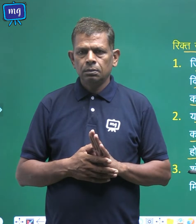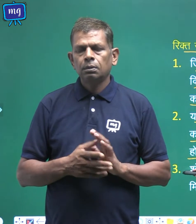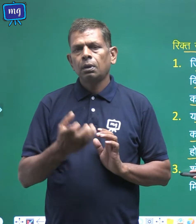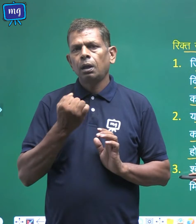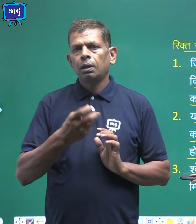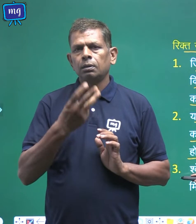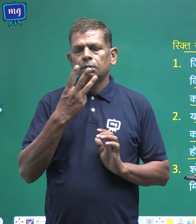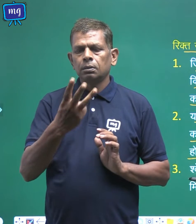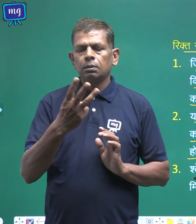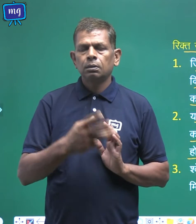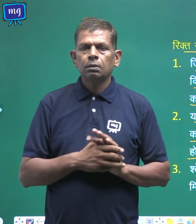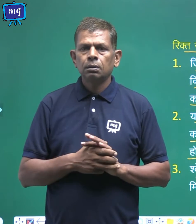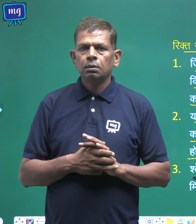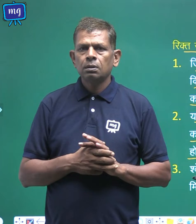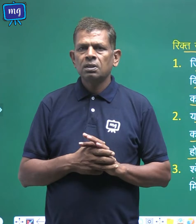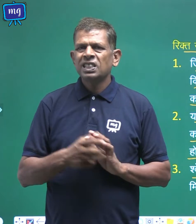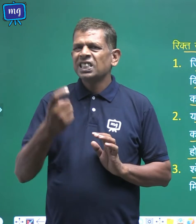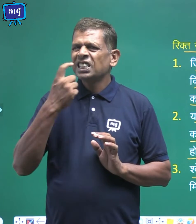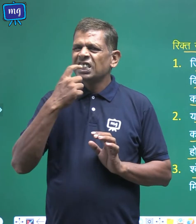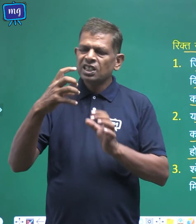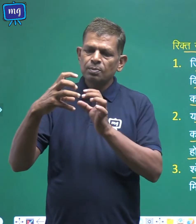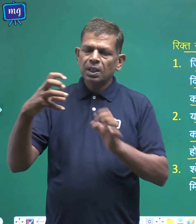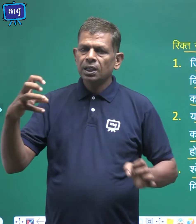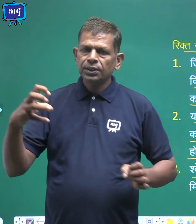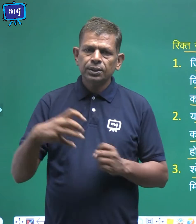नंबर 3, श्वेत प्रकाश